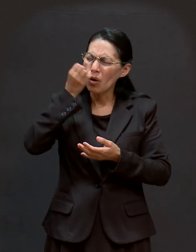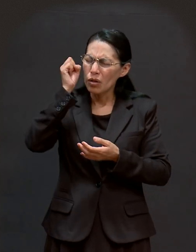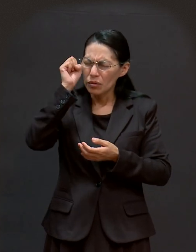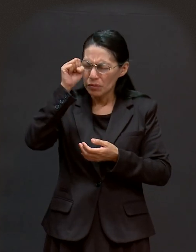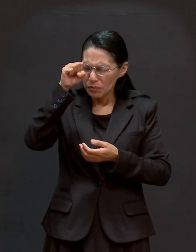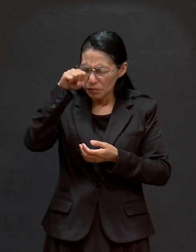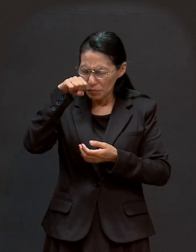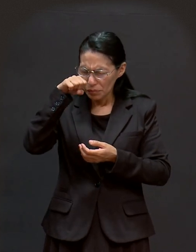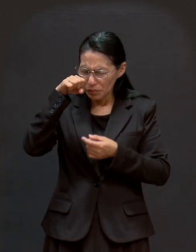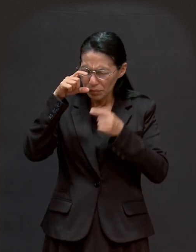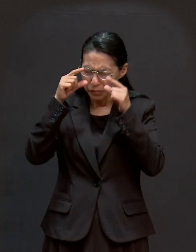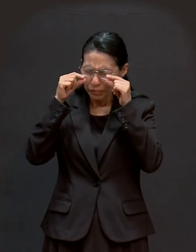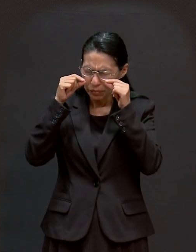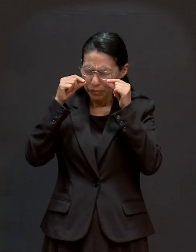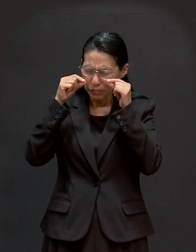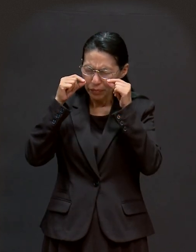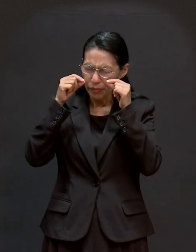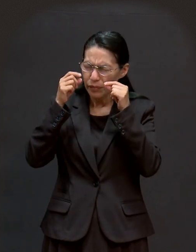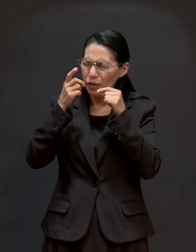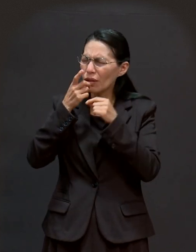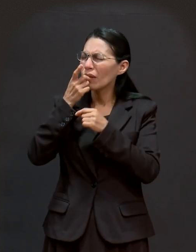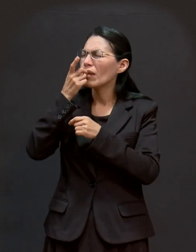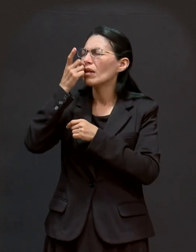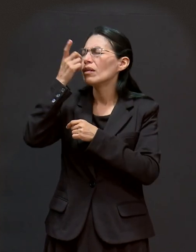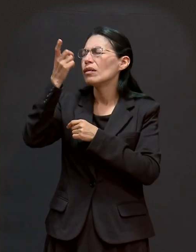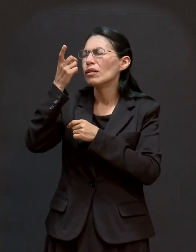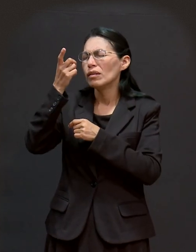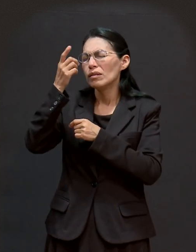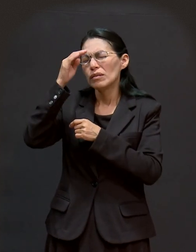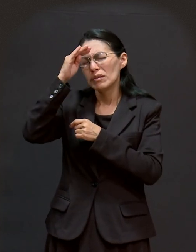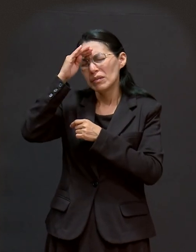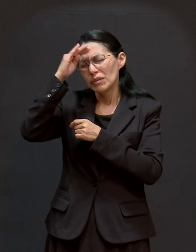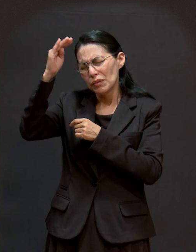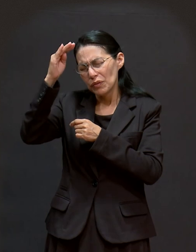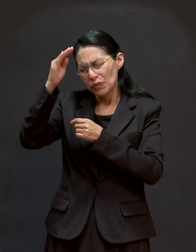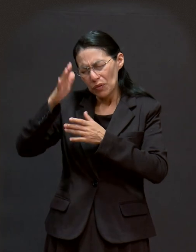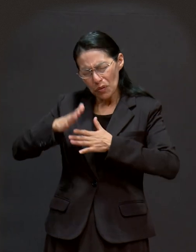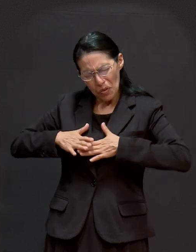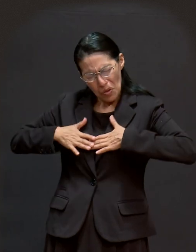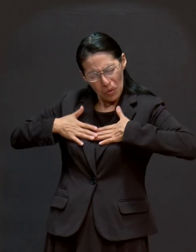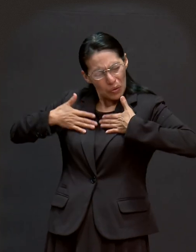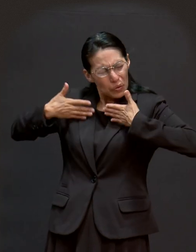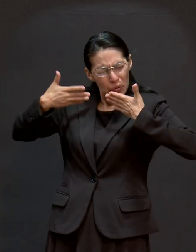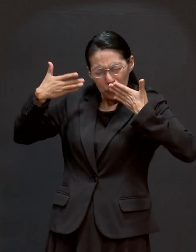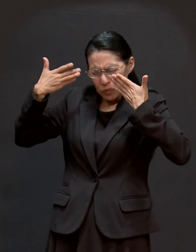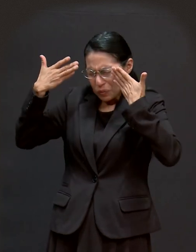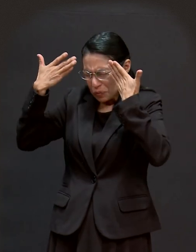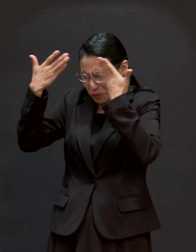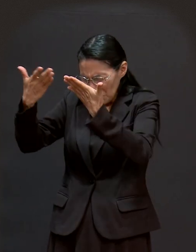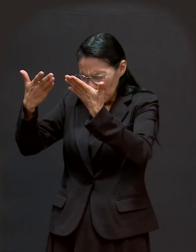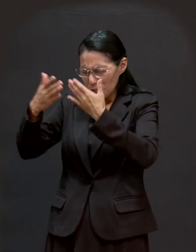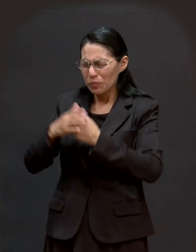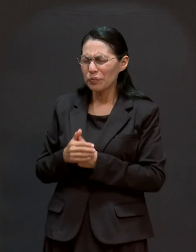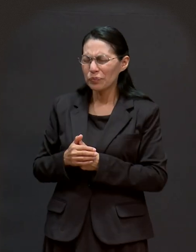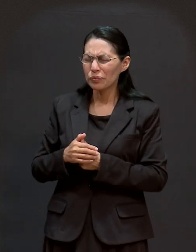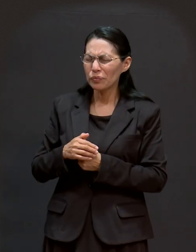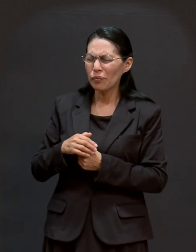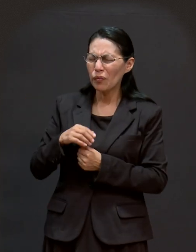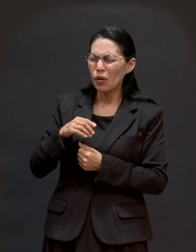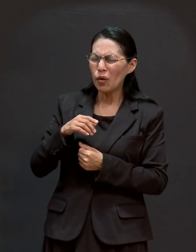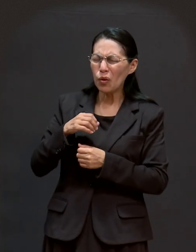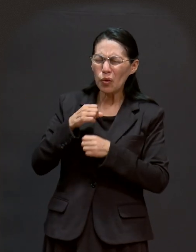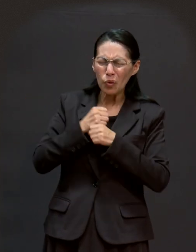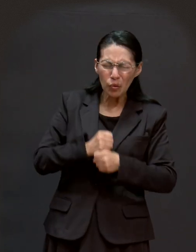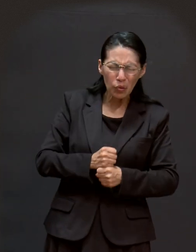decirte señor confiamos en ti sabemos que tú tienes la respuesta a